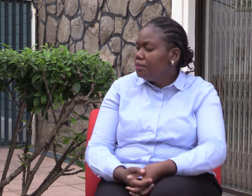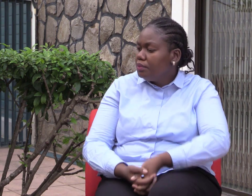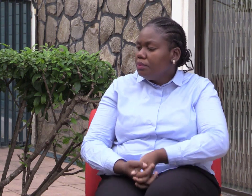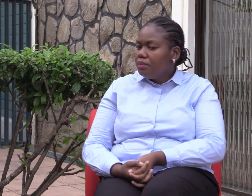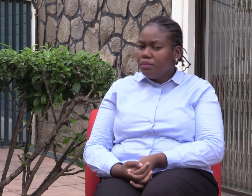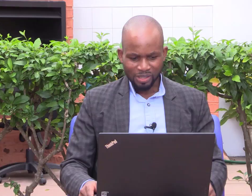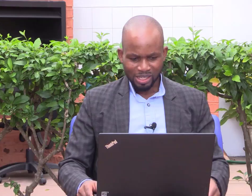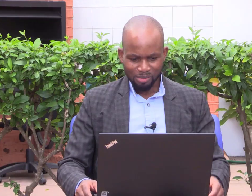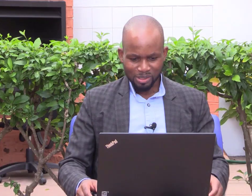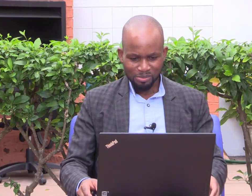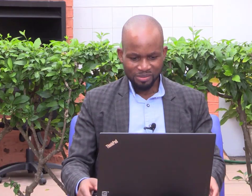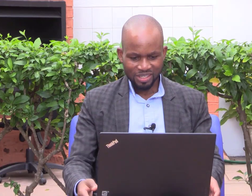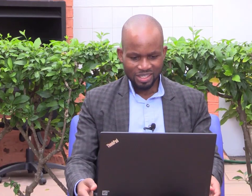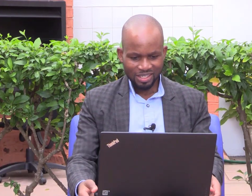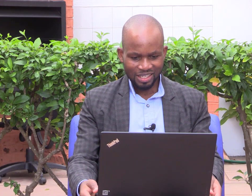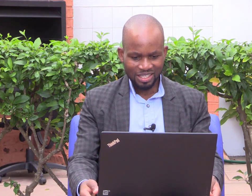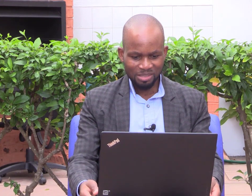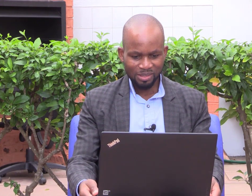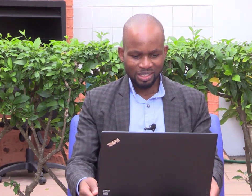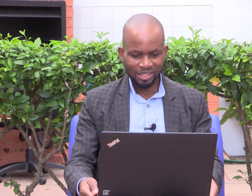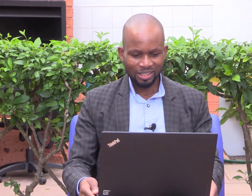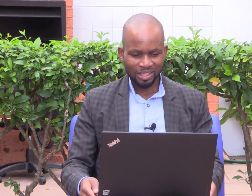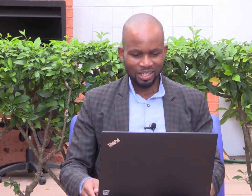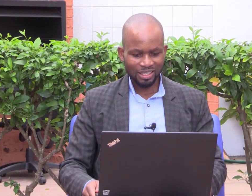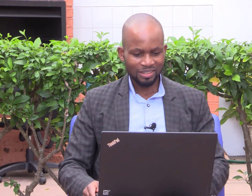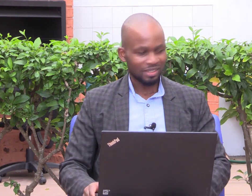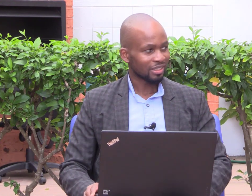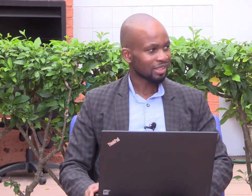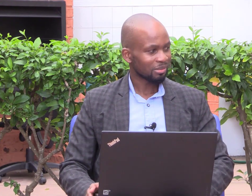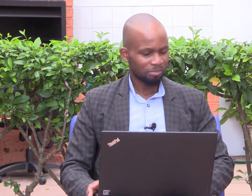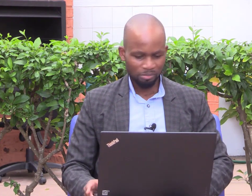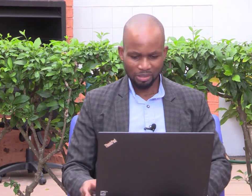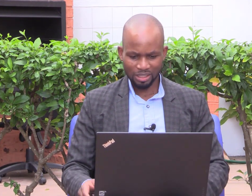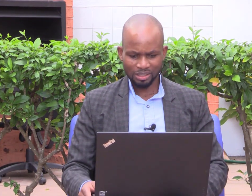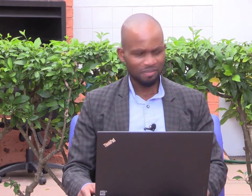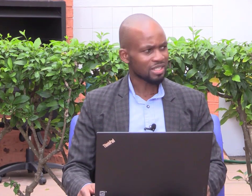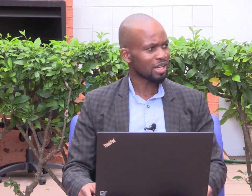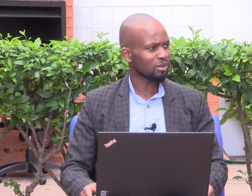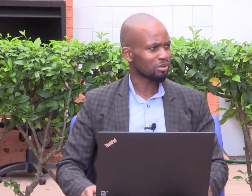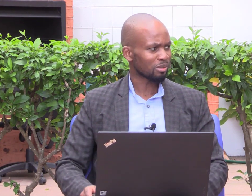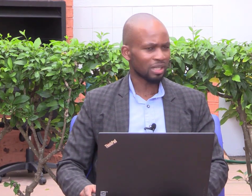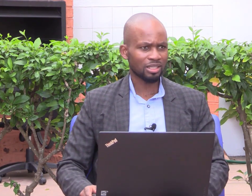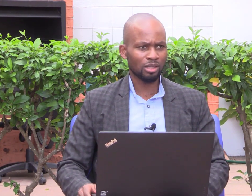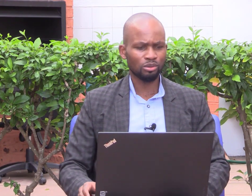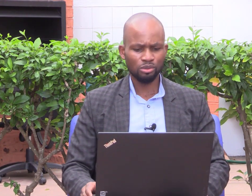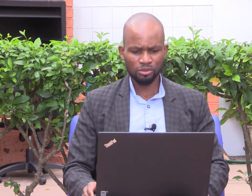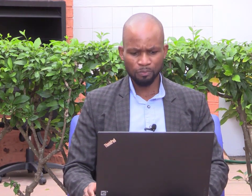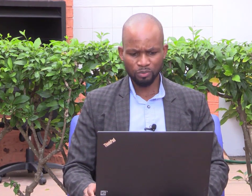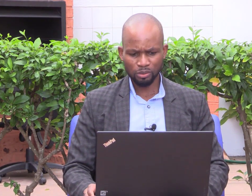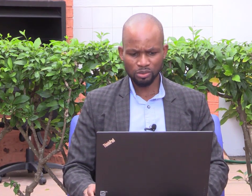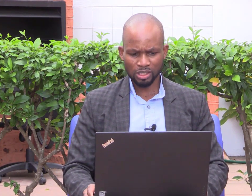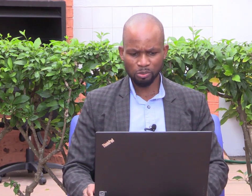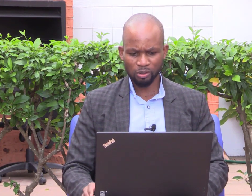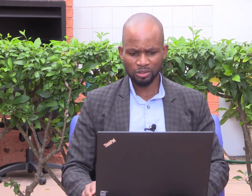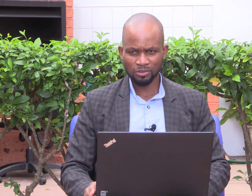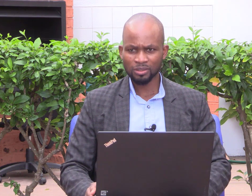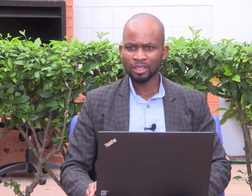Então, muito obrigado mais uma vez, caríssima Carla Xerinda, pela intervenção sobre a questão dos transportes.